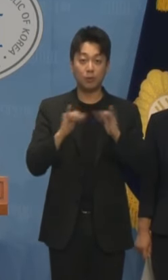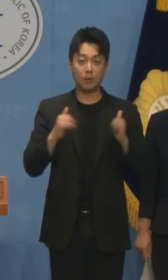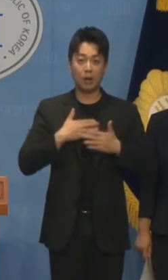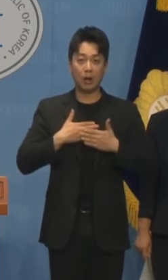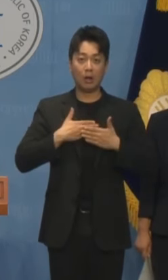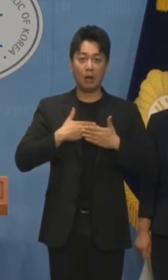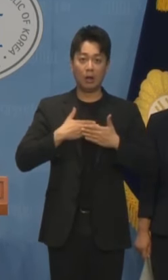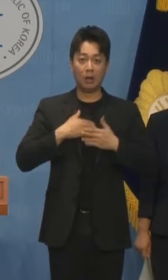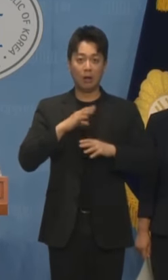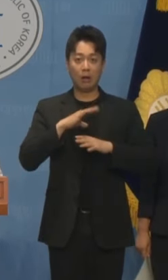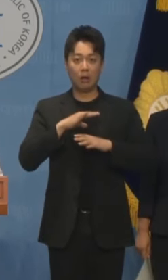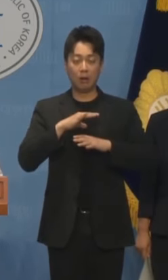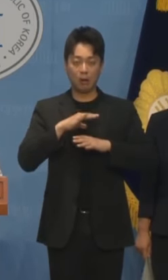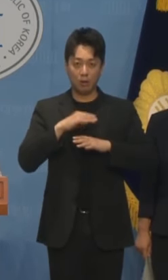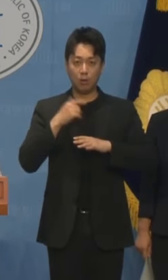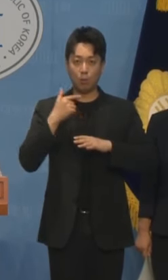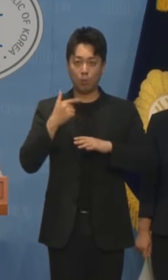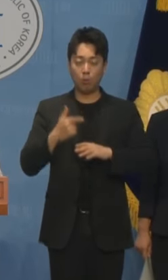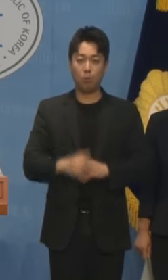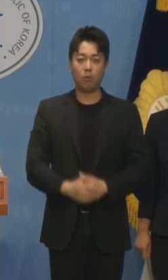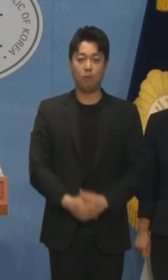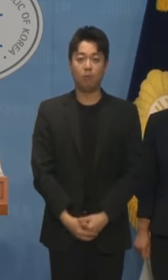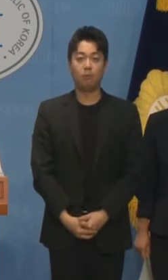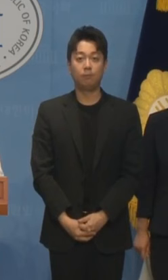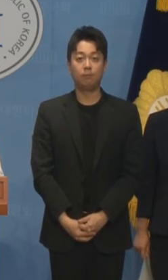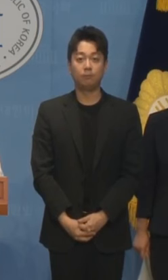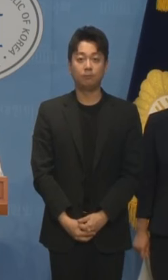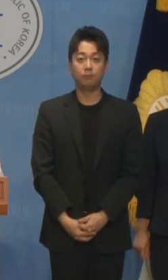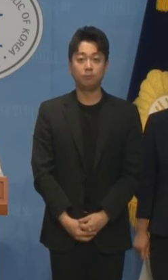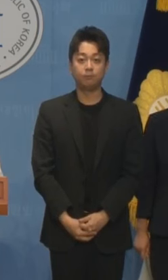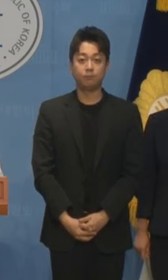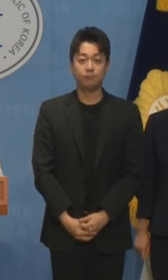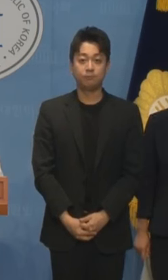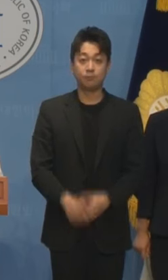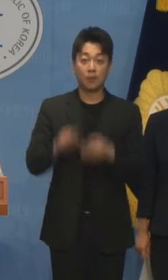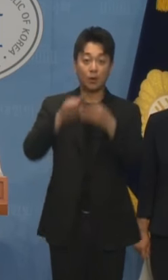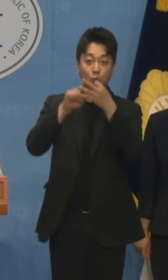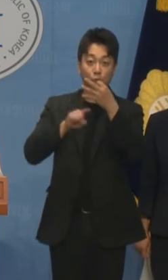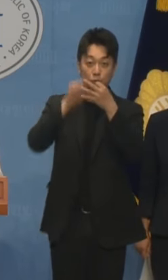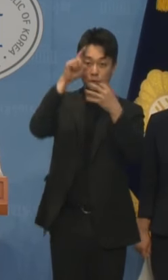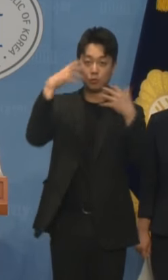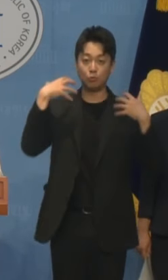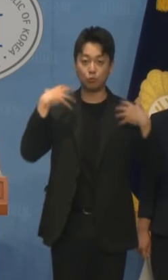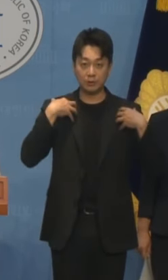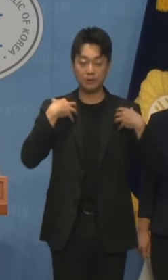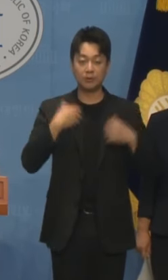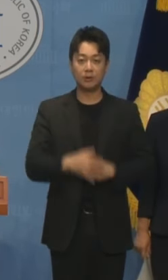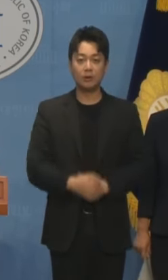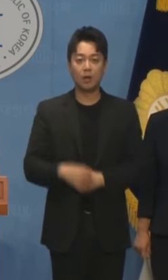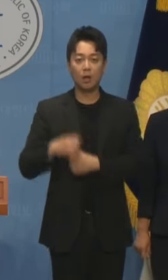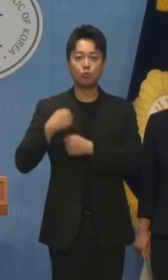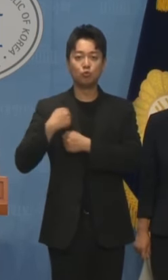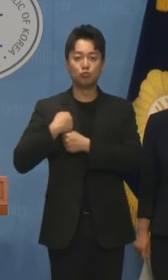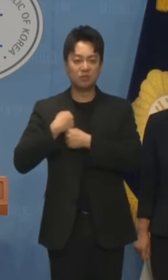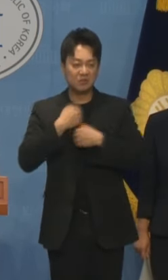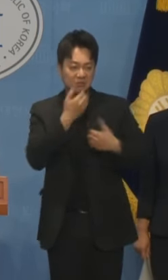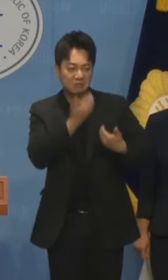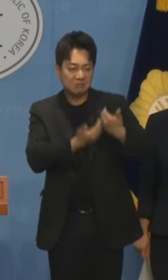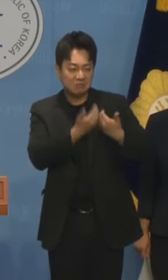불안에 더욱 떨고 있습니다 윤성열 정부는 연일 군사적 긴장만